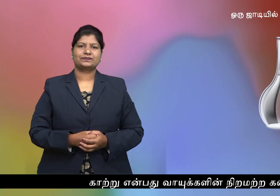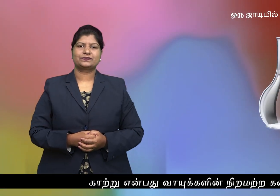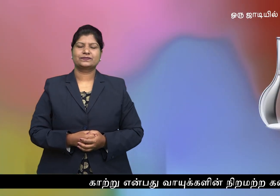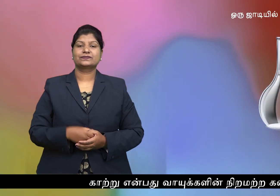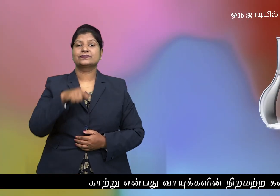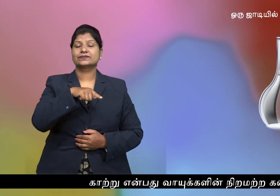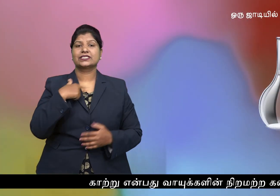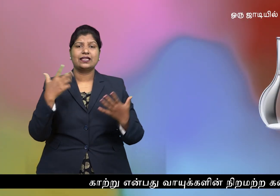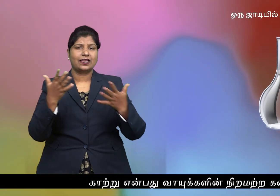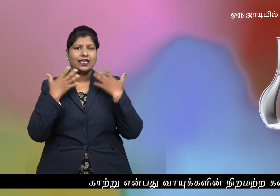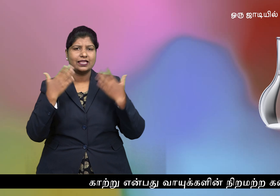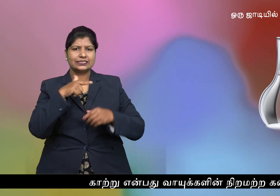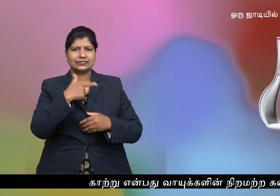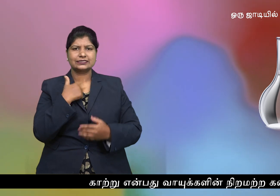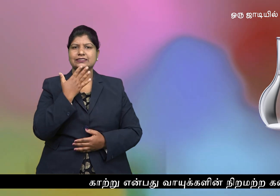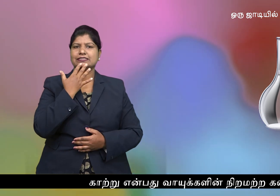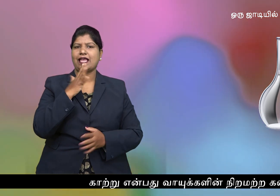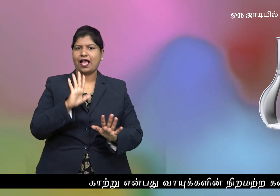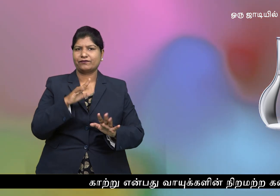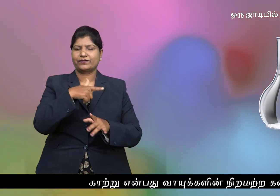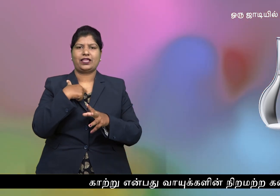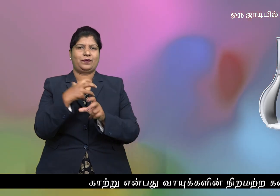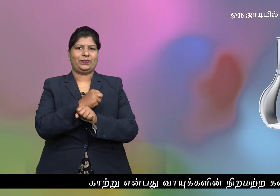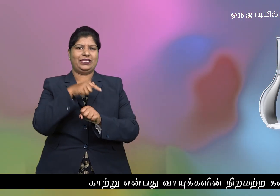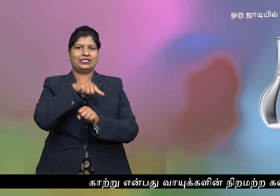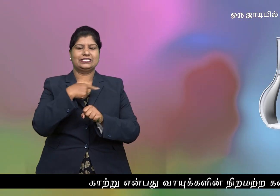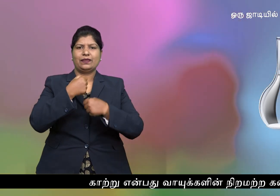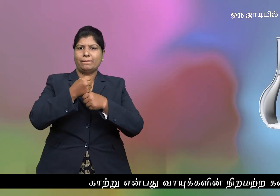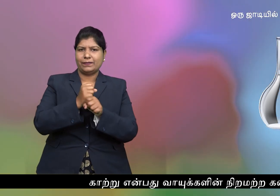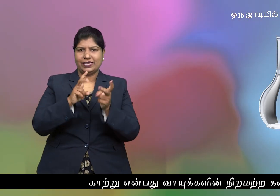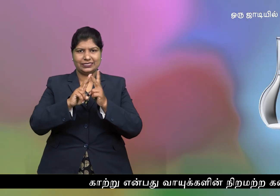காற்று என்பது வாயுக்களின் நிறமற்ற கலவையாகும்.